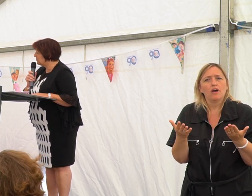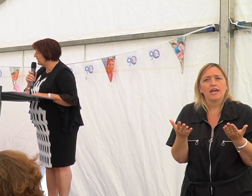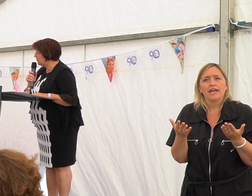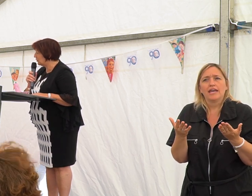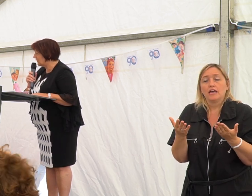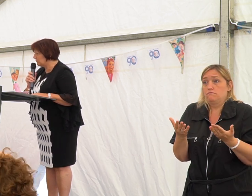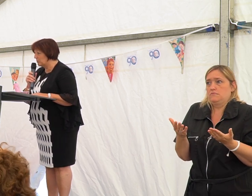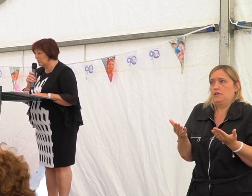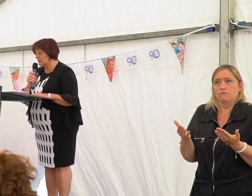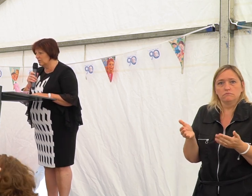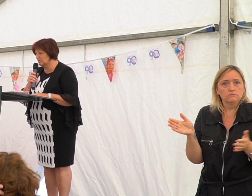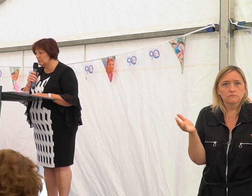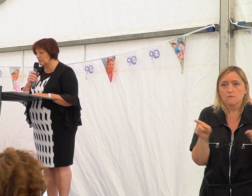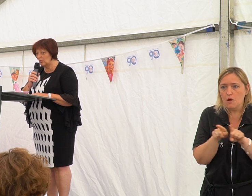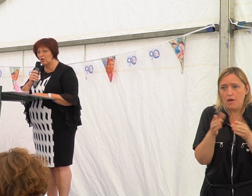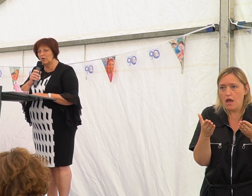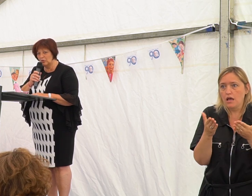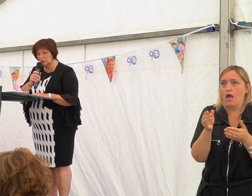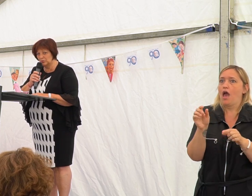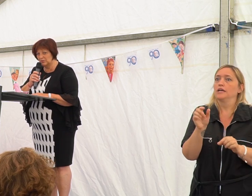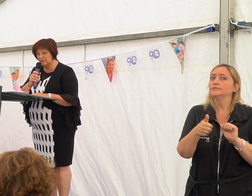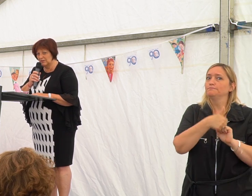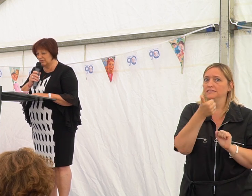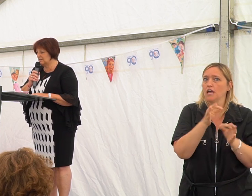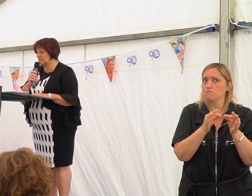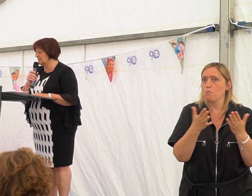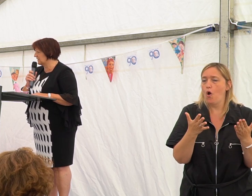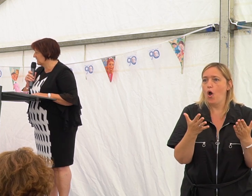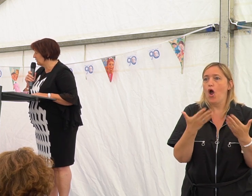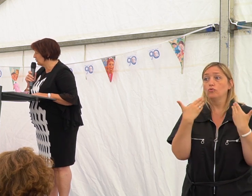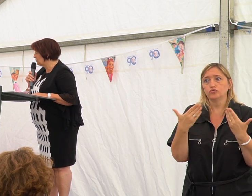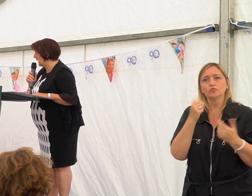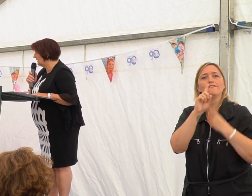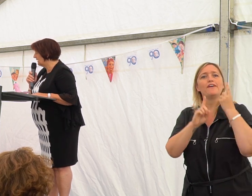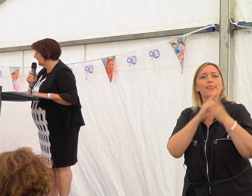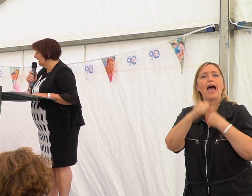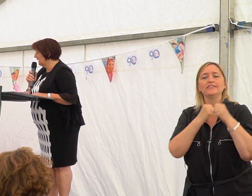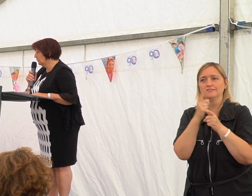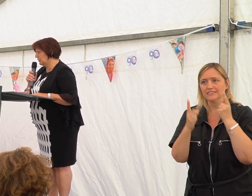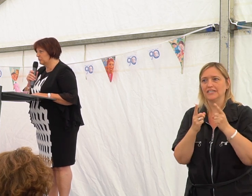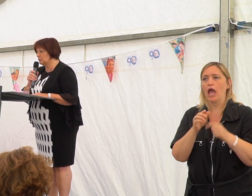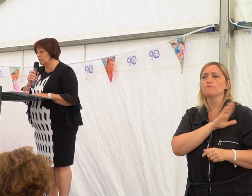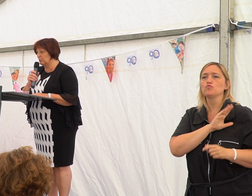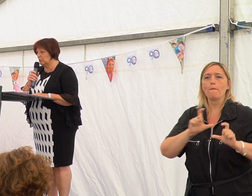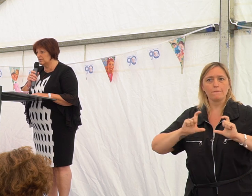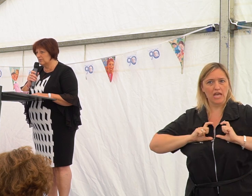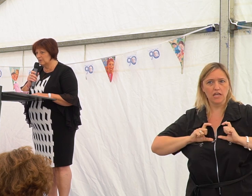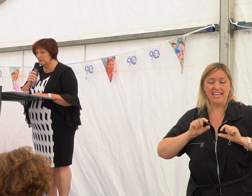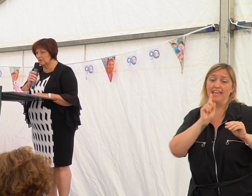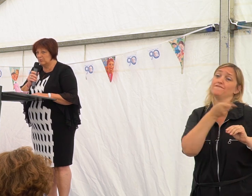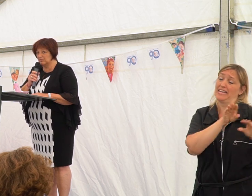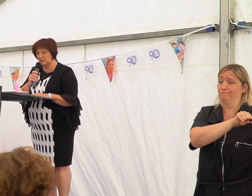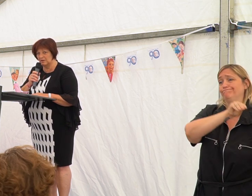Et ce n'est pas n'importe quel moment. Nous allons aujourd'hui fêter l'anniversaire de Monsieur Marlier. Nous avons dû le